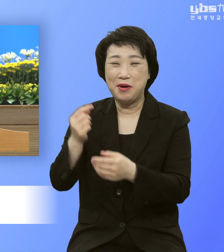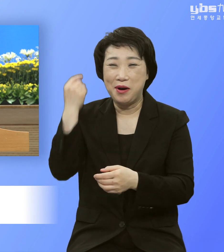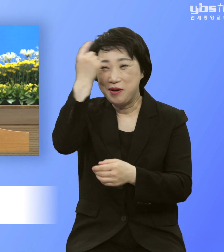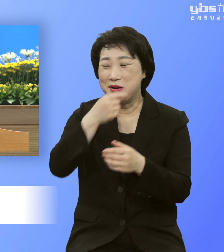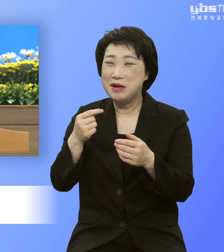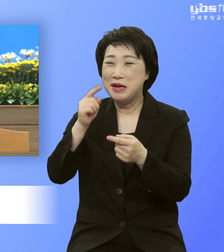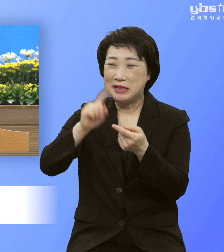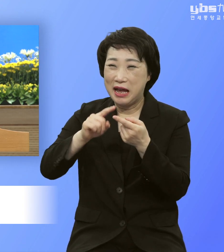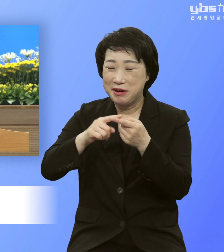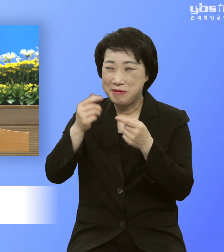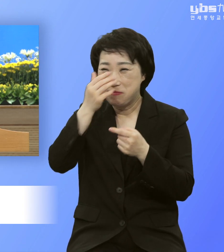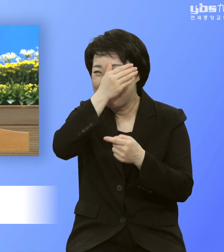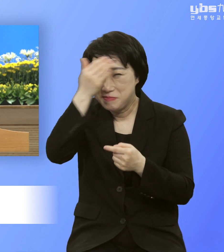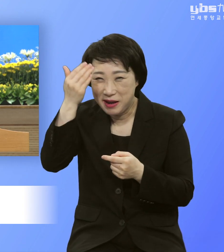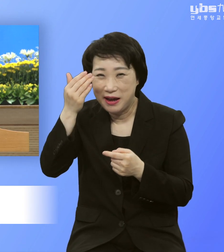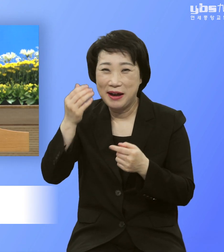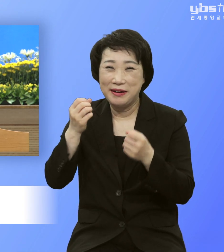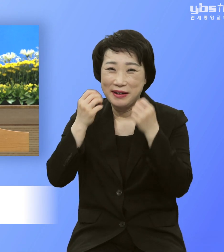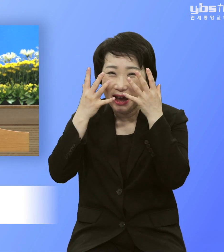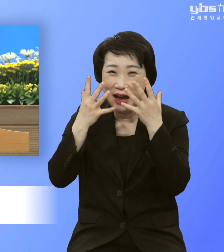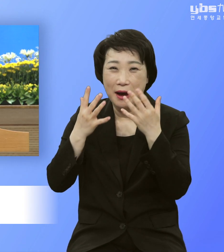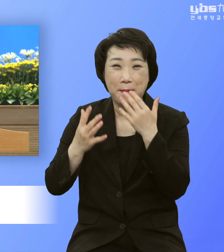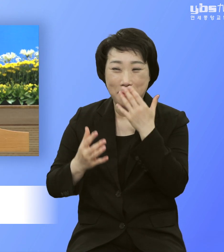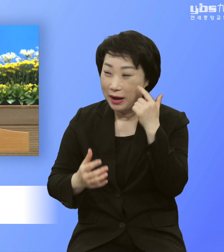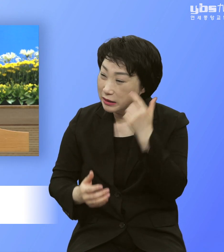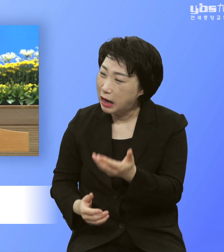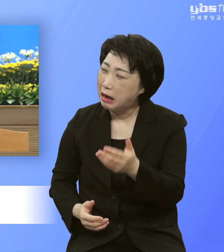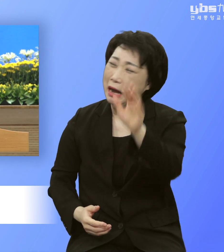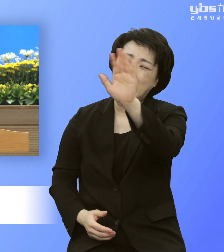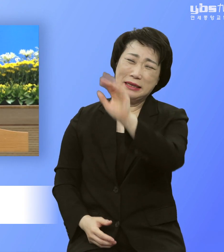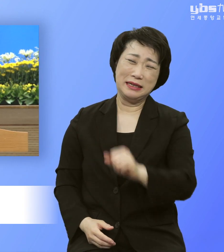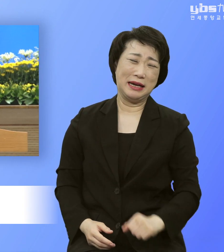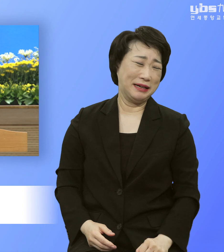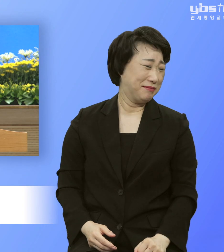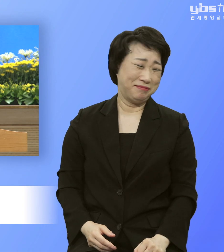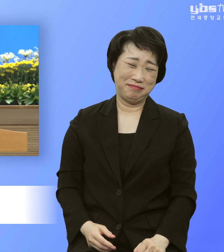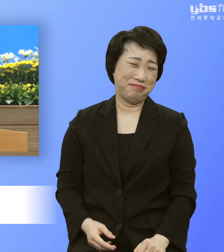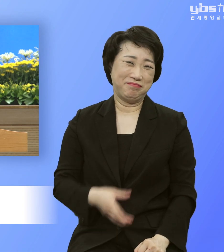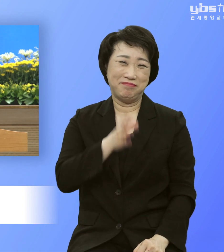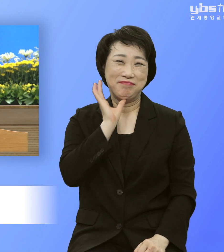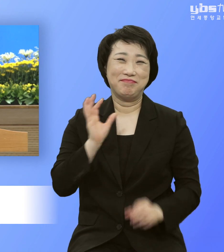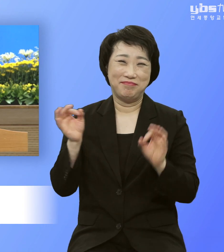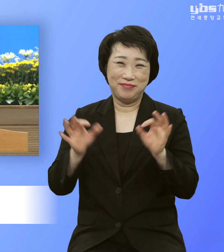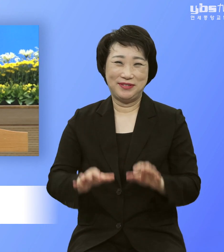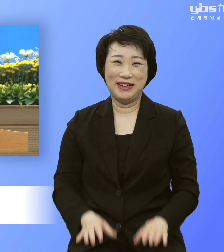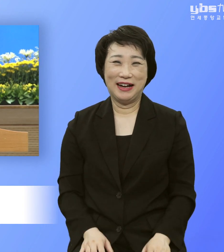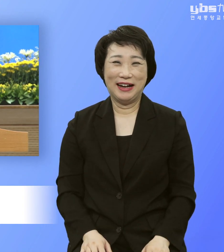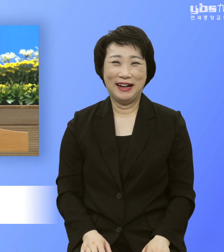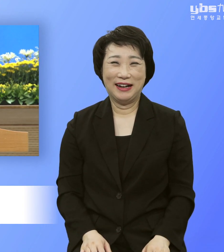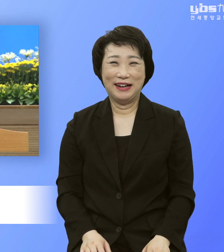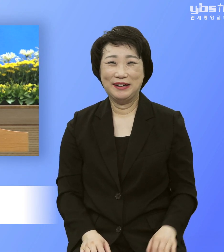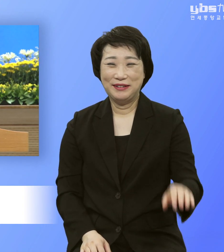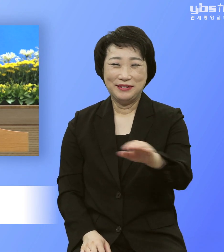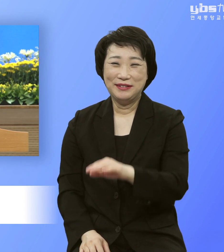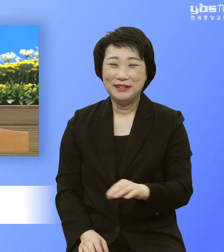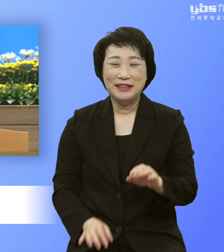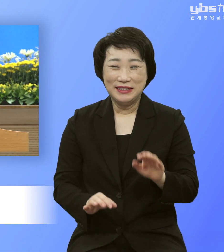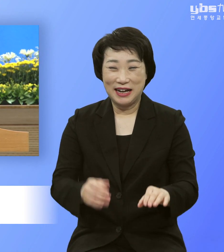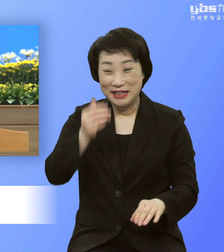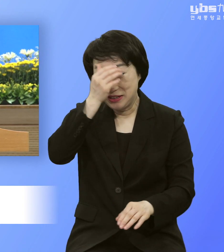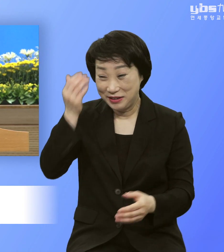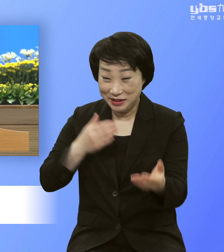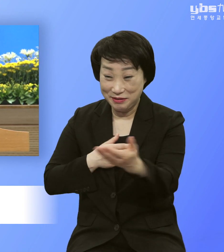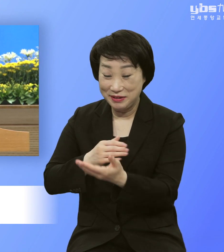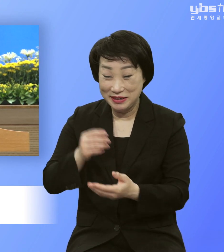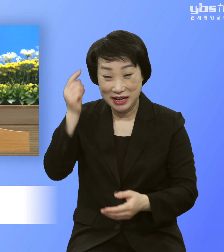제대로 어린 나이로 갖고 있겠어요? 택도 없는 소리요. 택도 없는 소리예요. 응? 우리가 청년이 잘